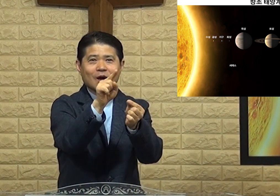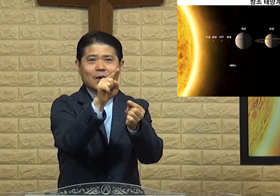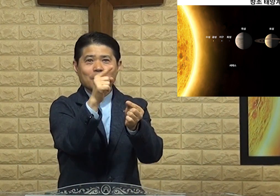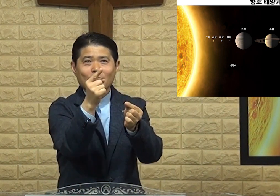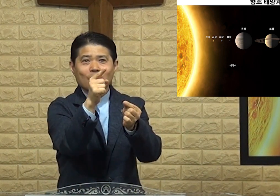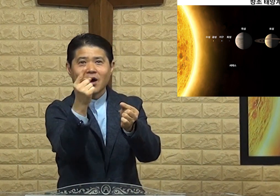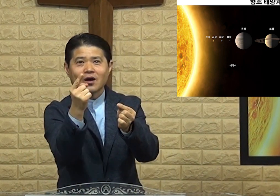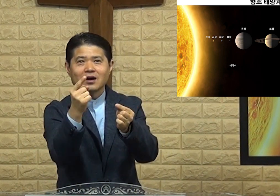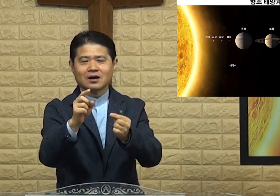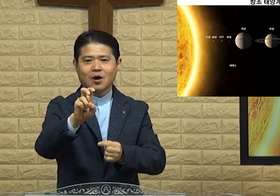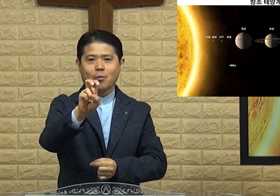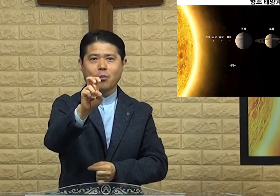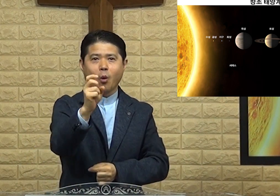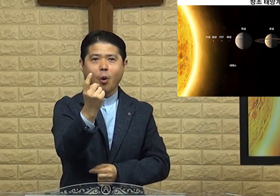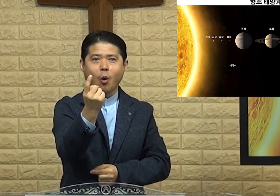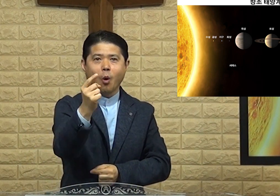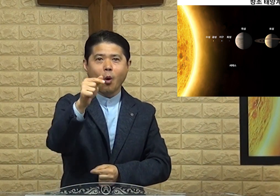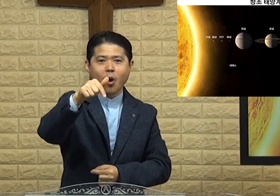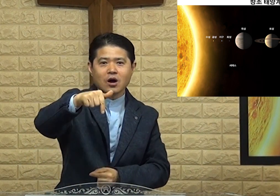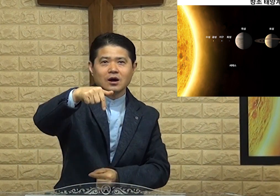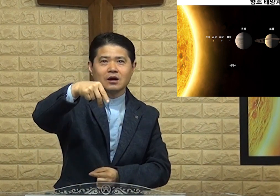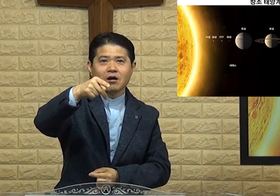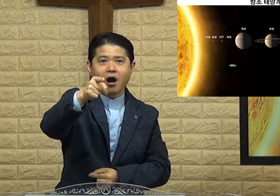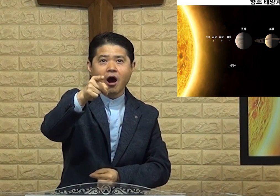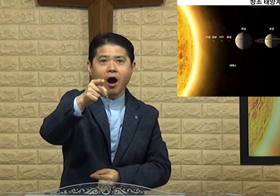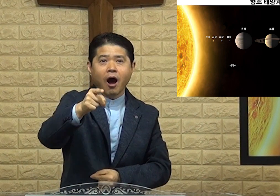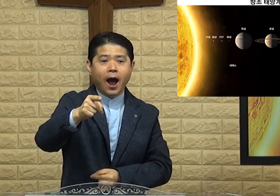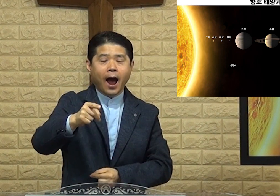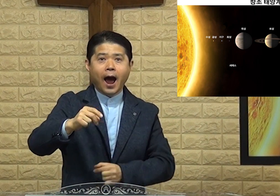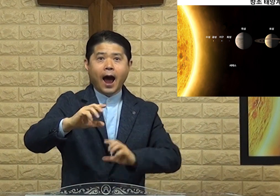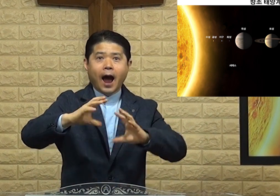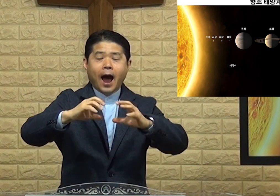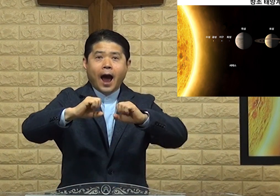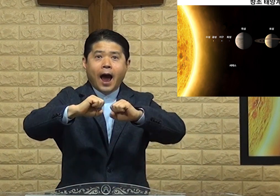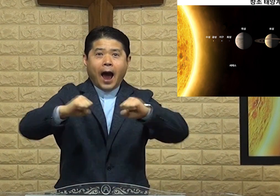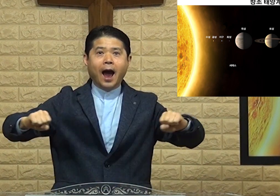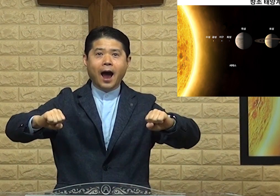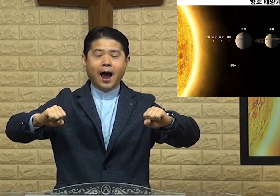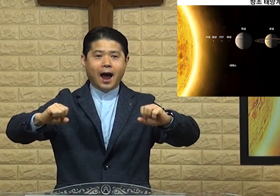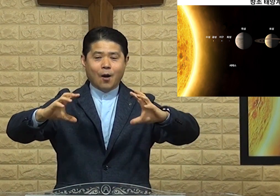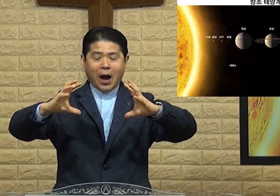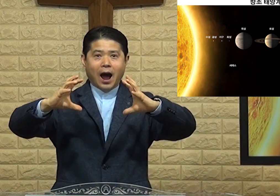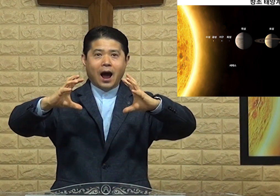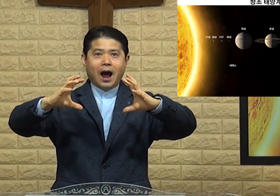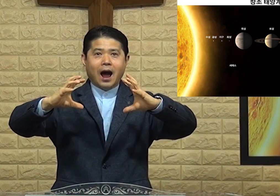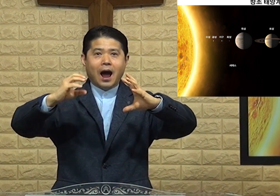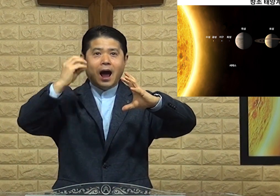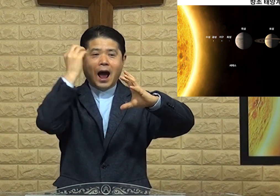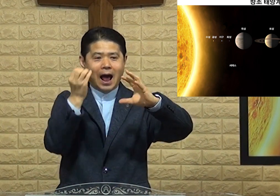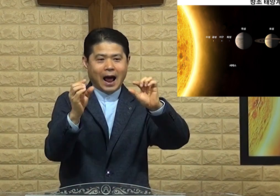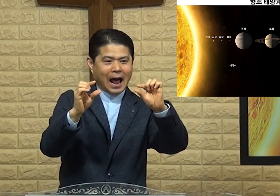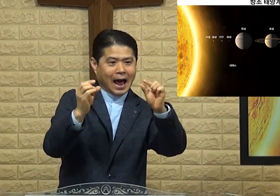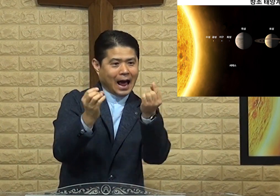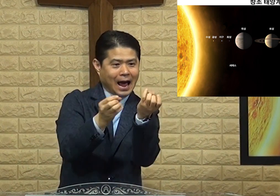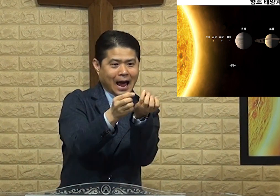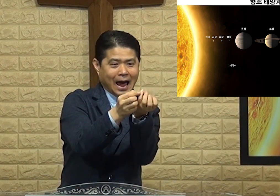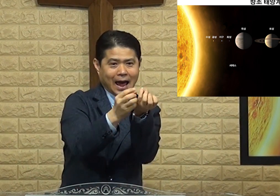아닙니까? 그 지구 바로 옆에 이제 목성이라는 것이 있고 더 지구보다 크고